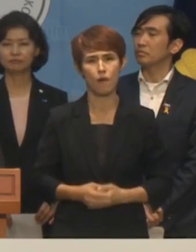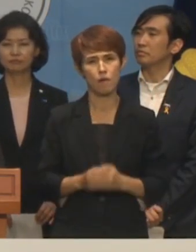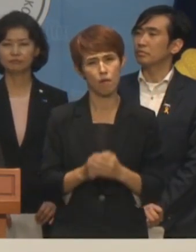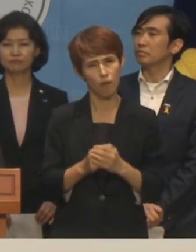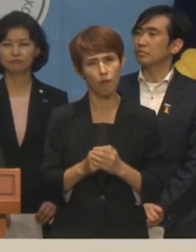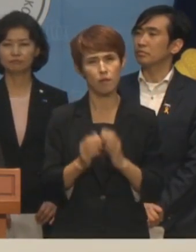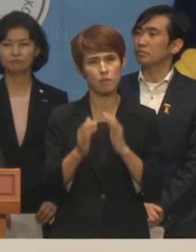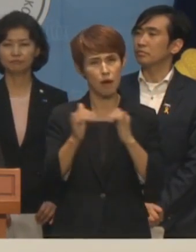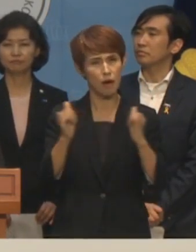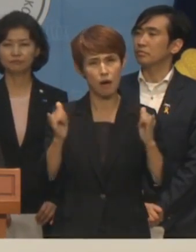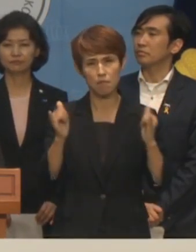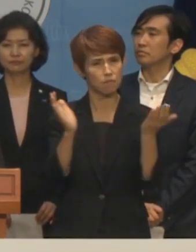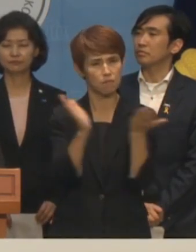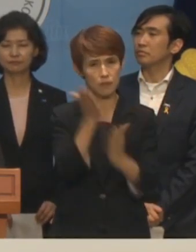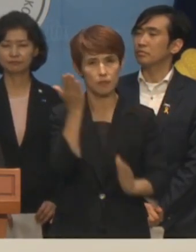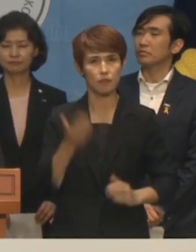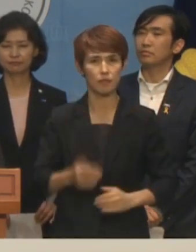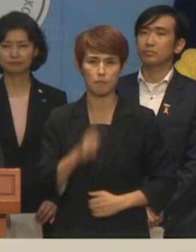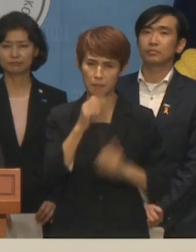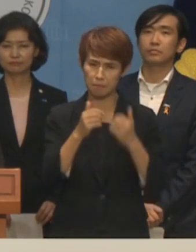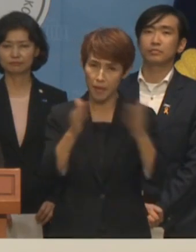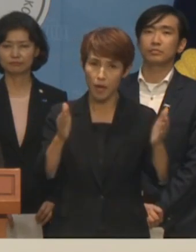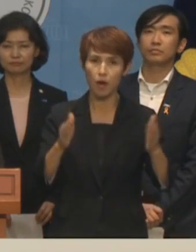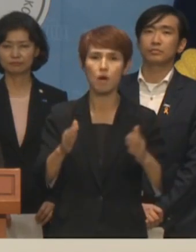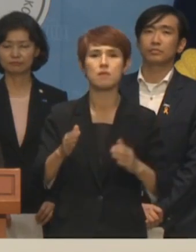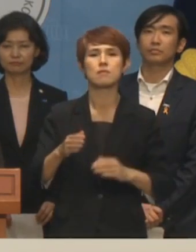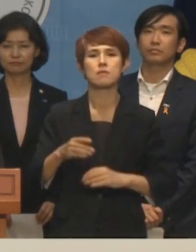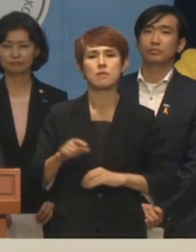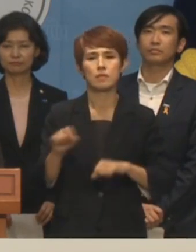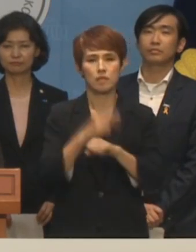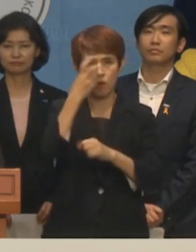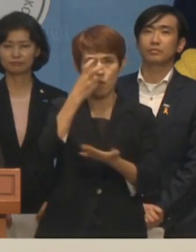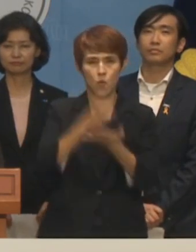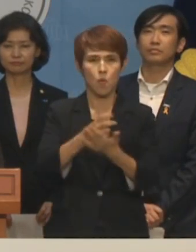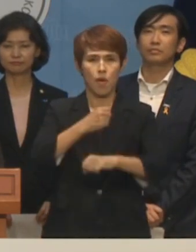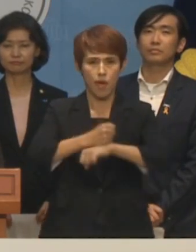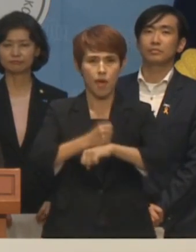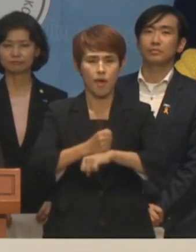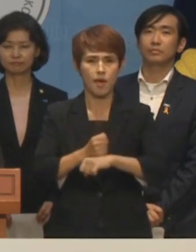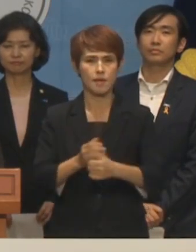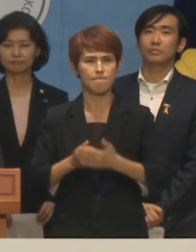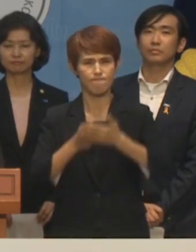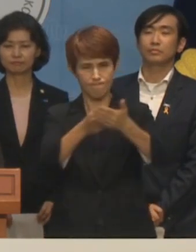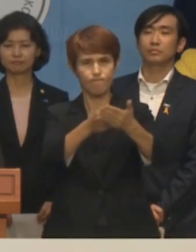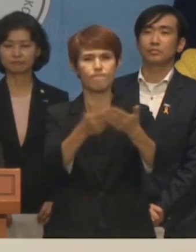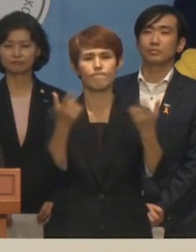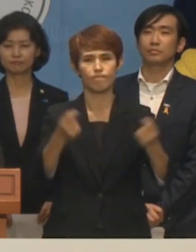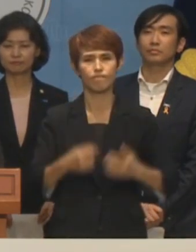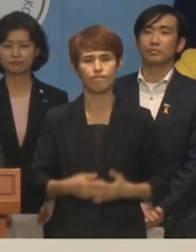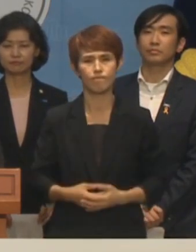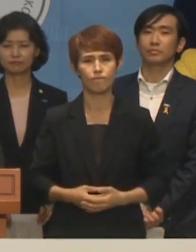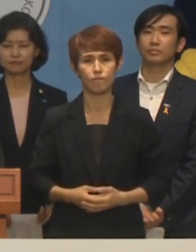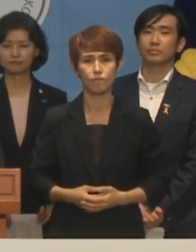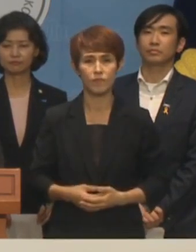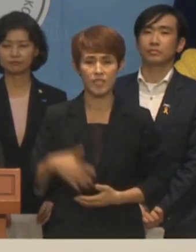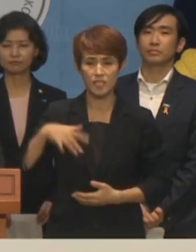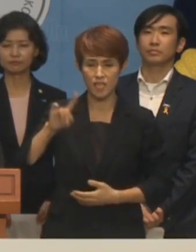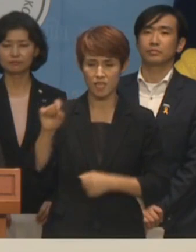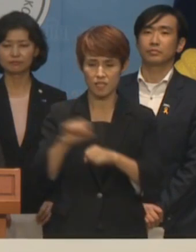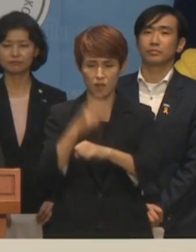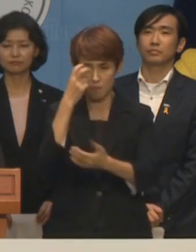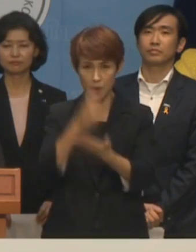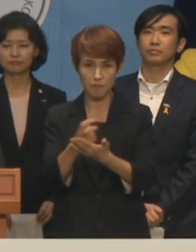인간성을 포기한 망언들은 되려 특검의 필요성을 보여주는 일면이 되고야 말았다. 이번 최해병